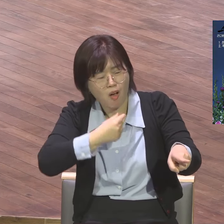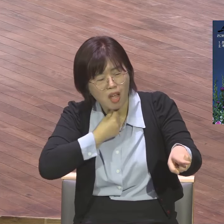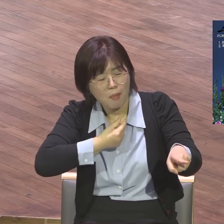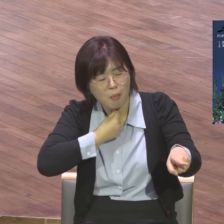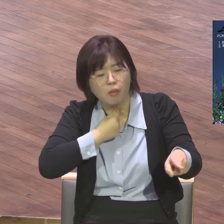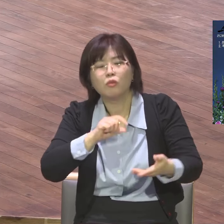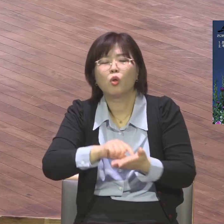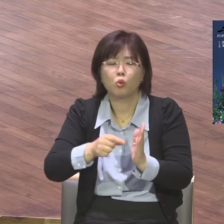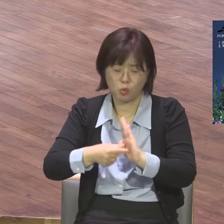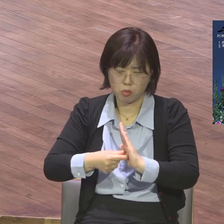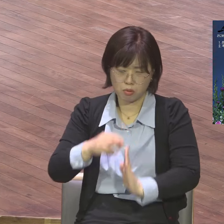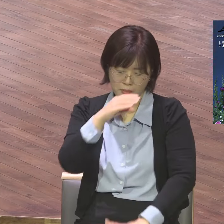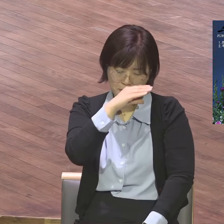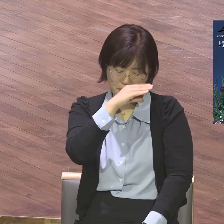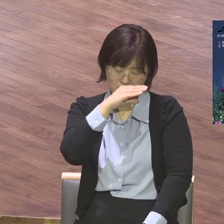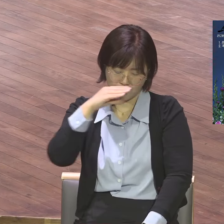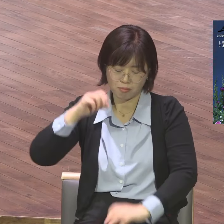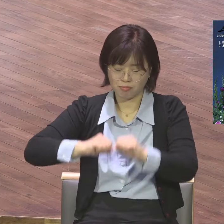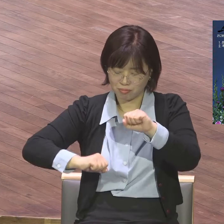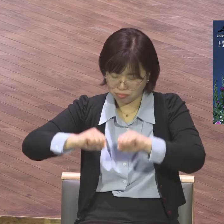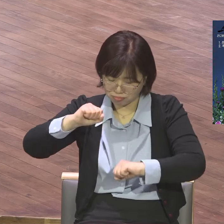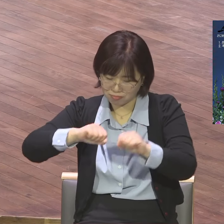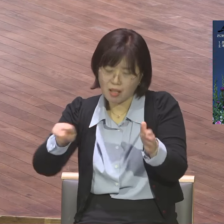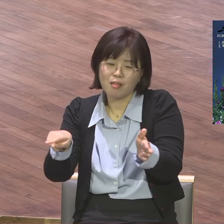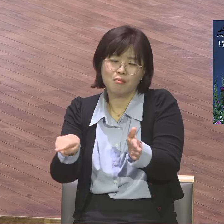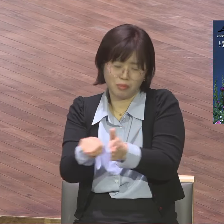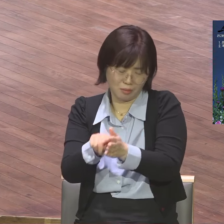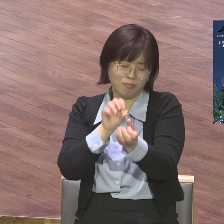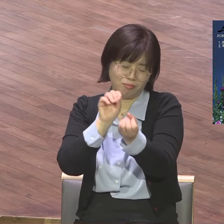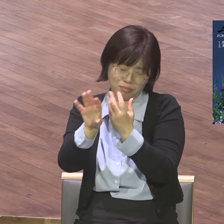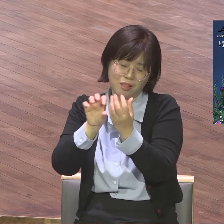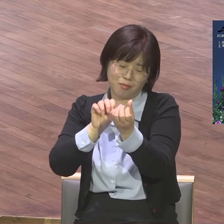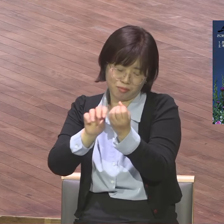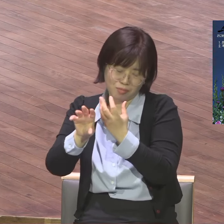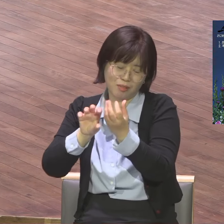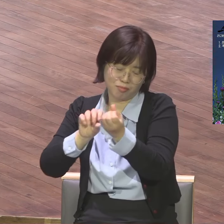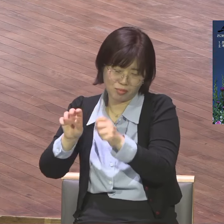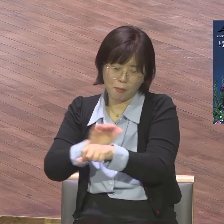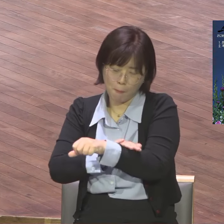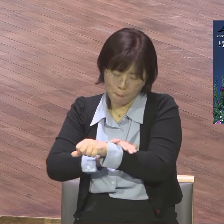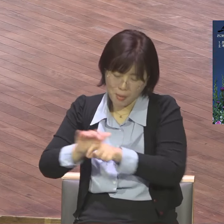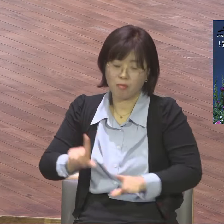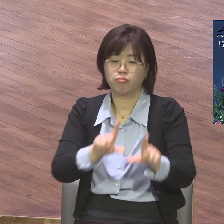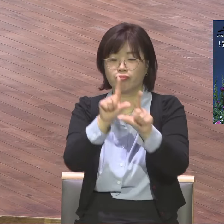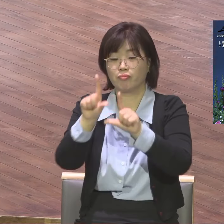그래야 여러분이 손해를 안 봅니다. 공부하실 때도 마찬가지요. 교회